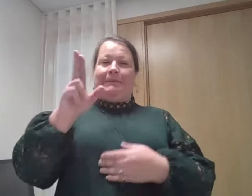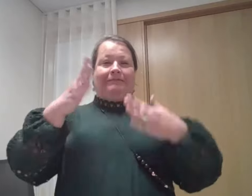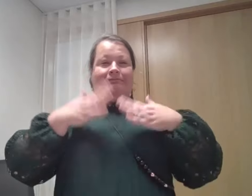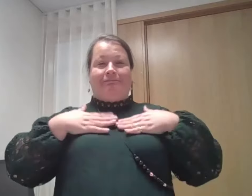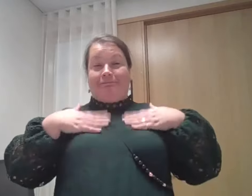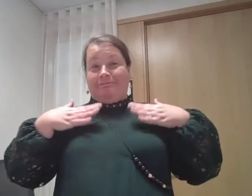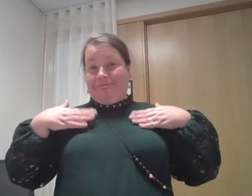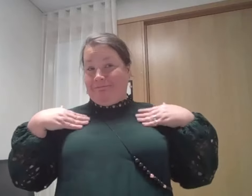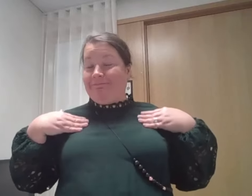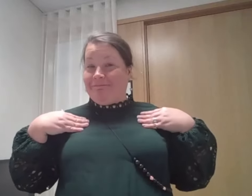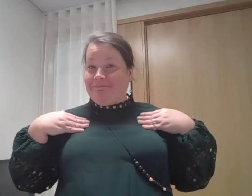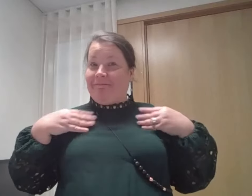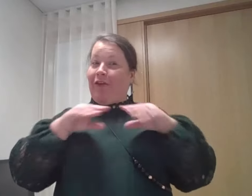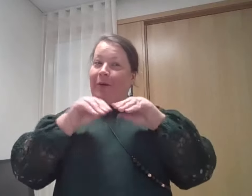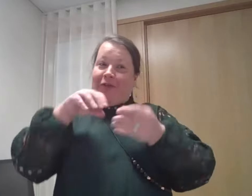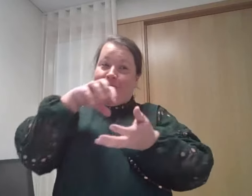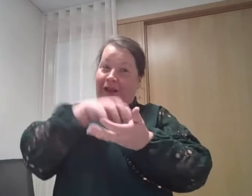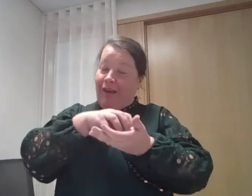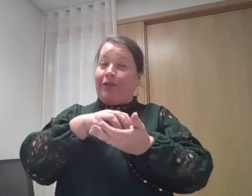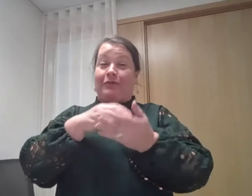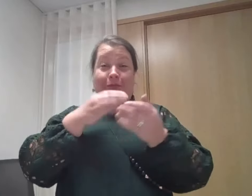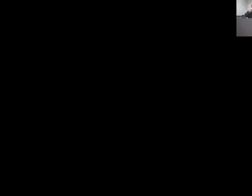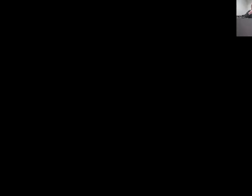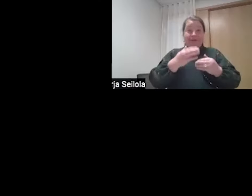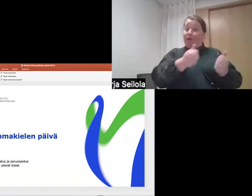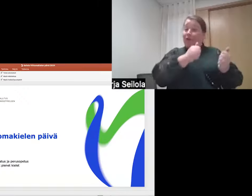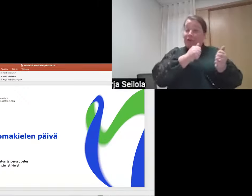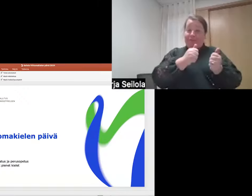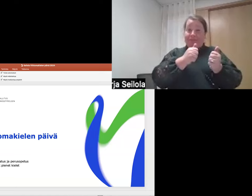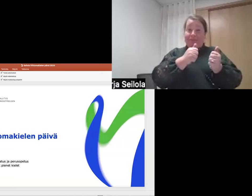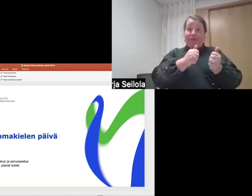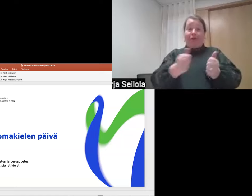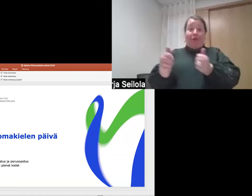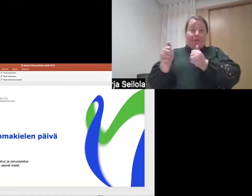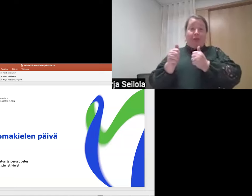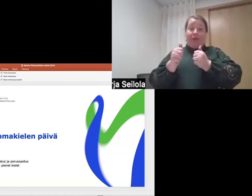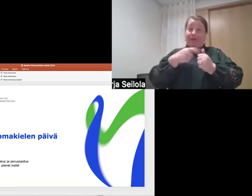Hyvä. Mukavaa päivää teille kaikille. Minulla on suuri ilo